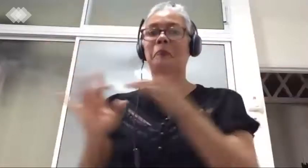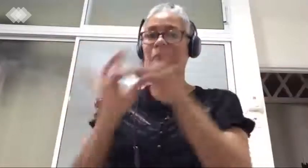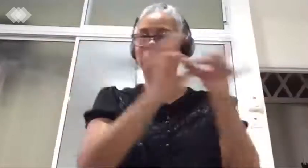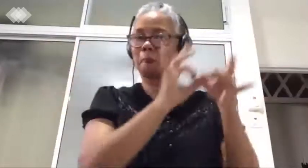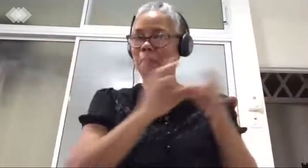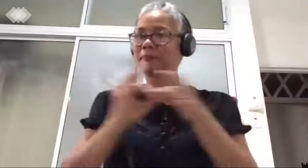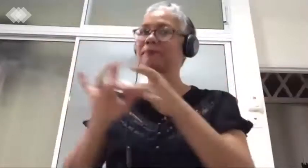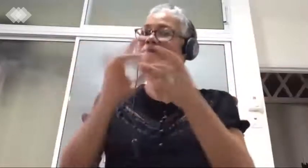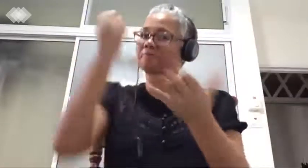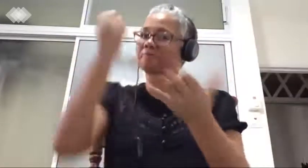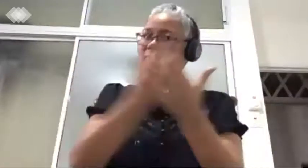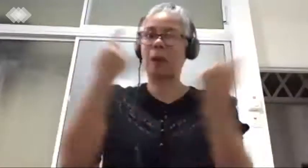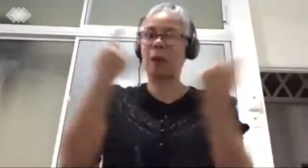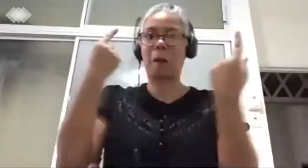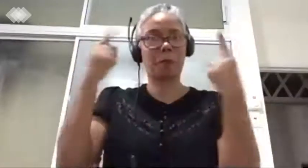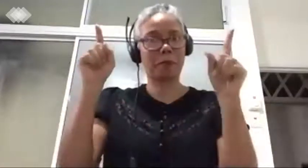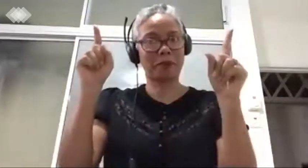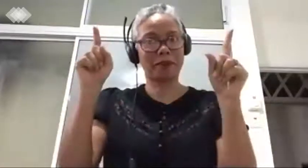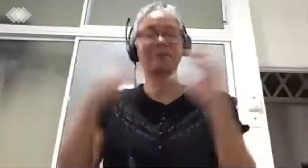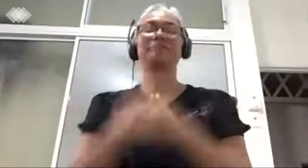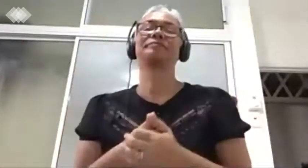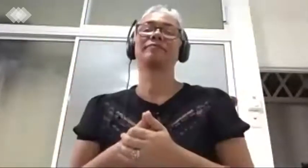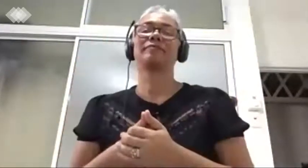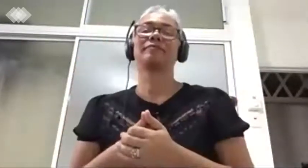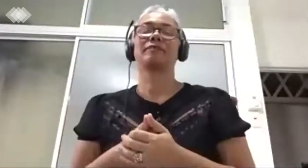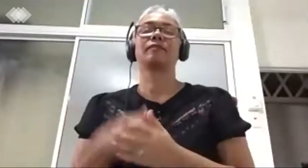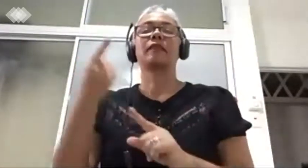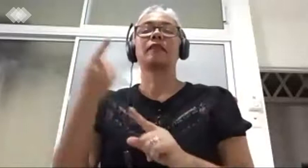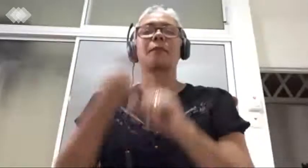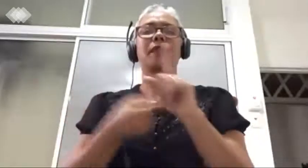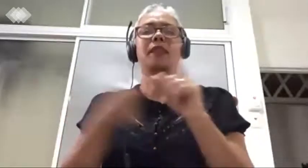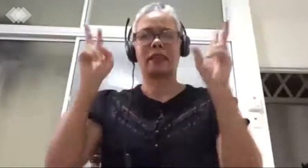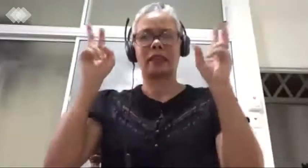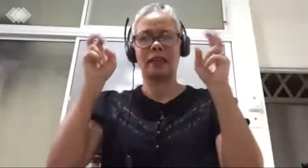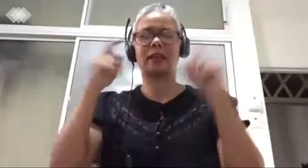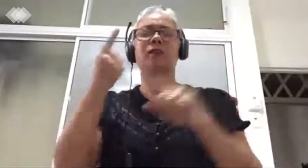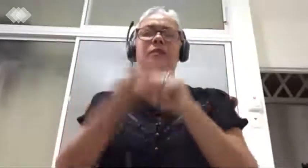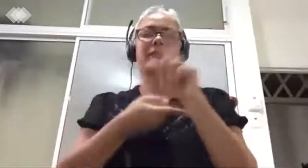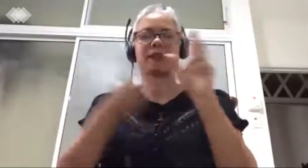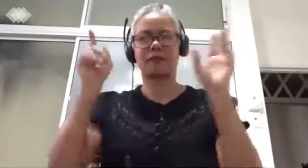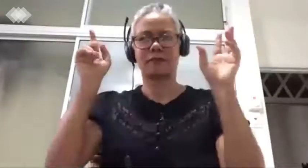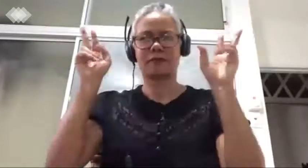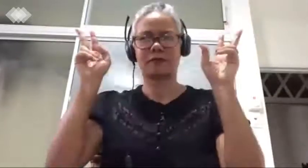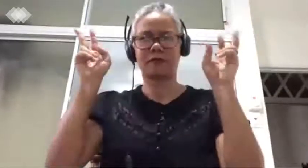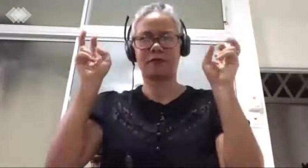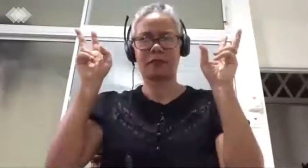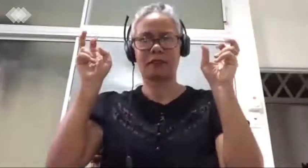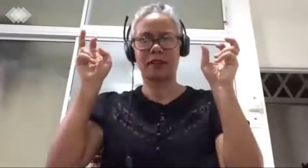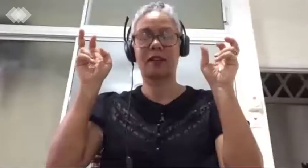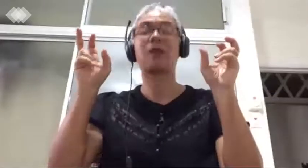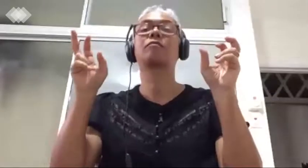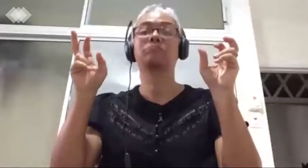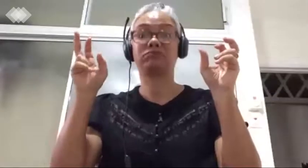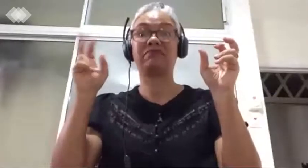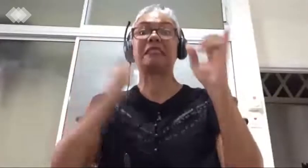mes de enero, febrero específicamente, realizamos el primer taller, el primer seminario internacional